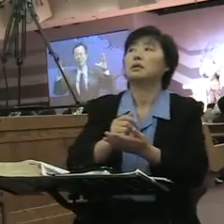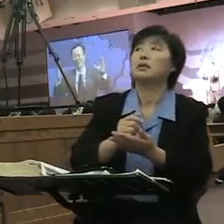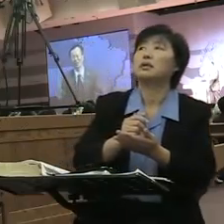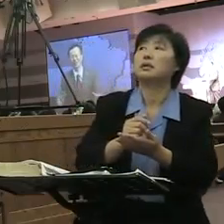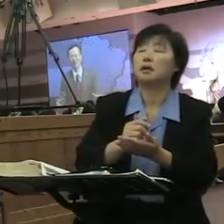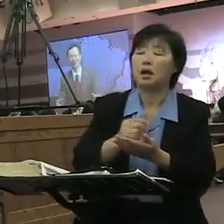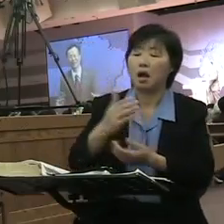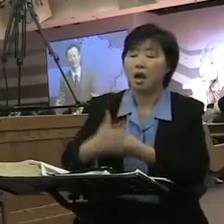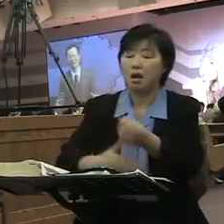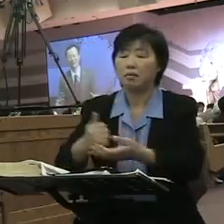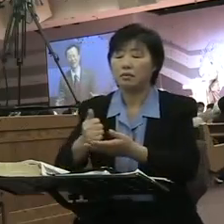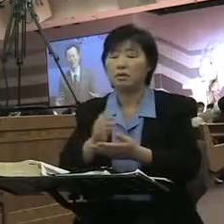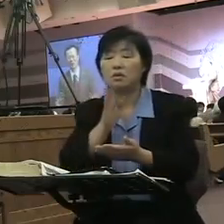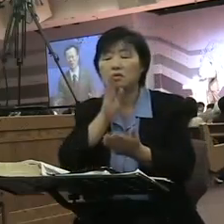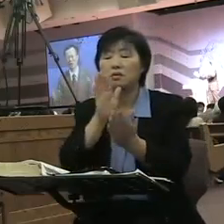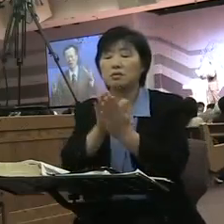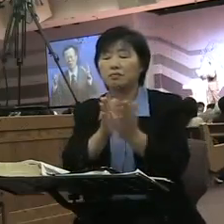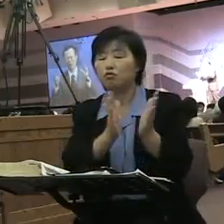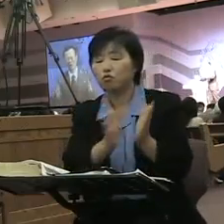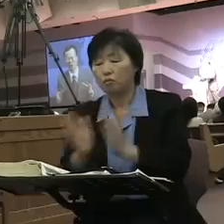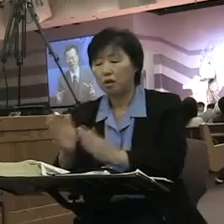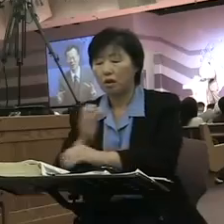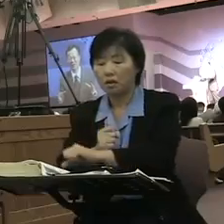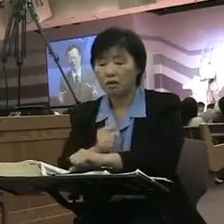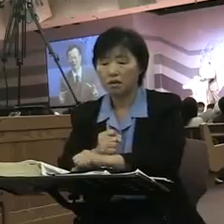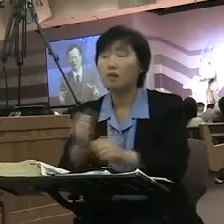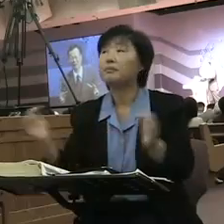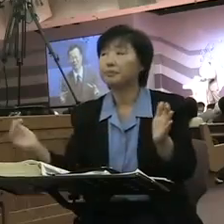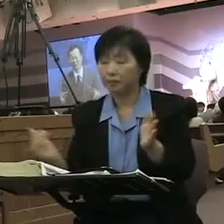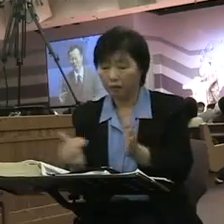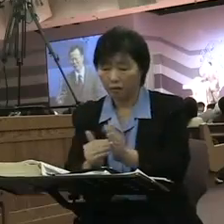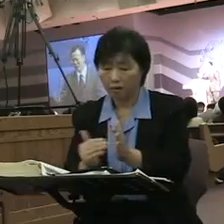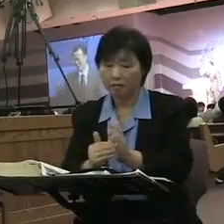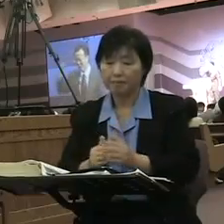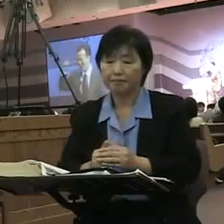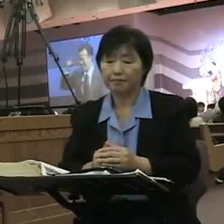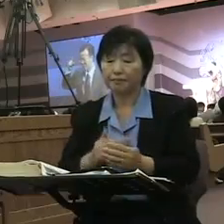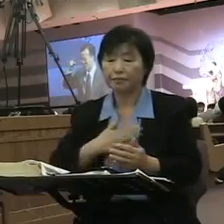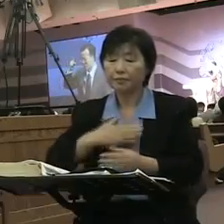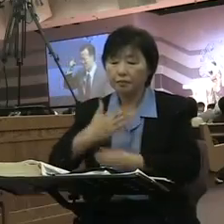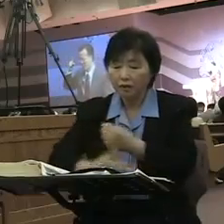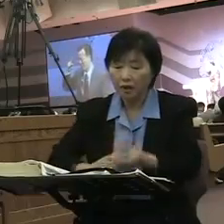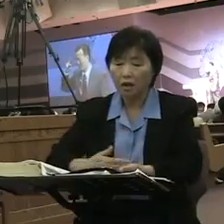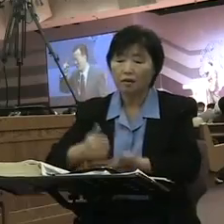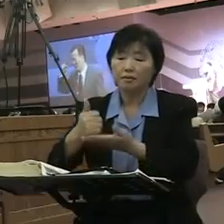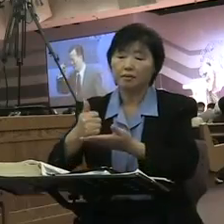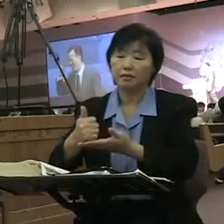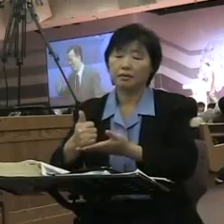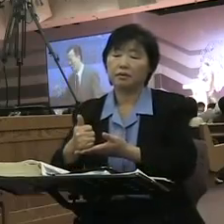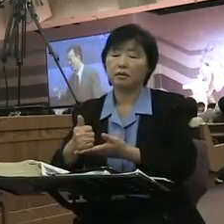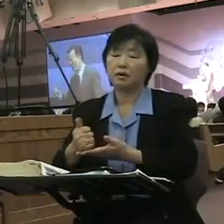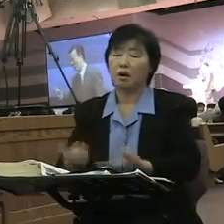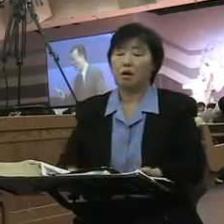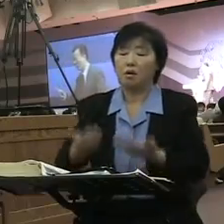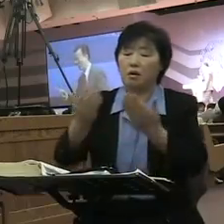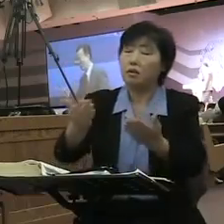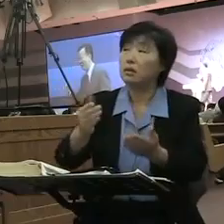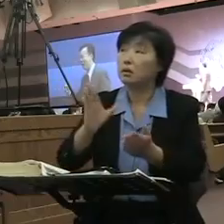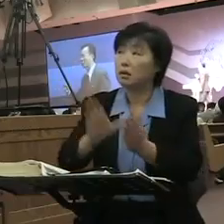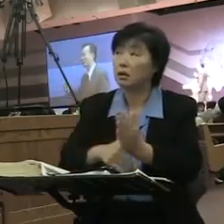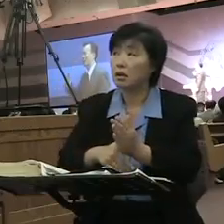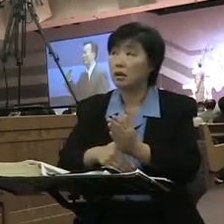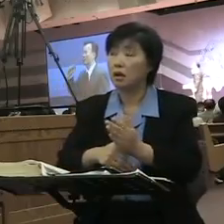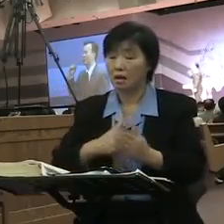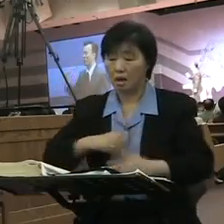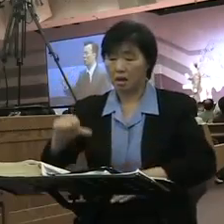친히 준비하신다, 친히 준비하셨다. 나는 하나님께서 바치라고 했을 때